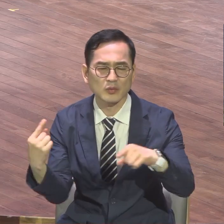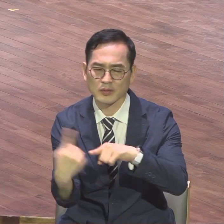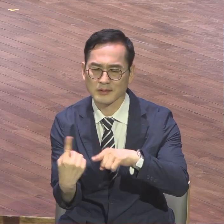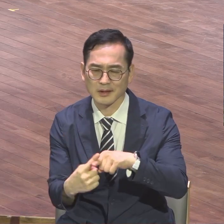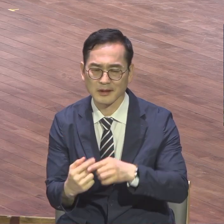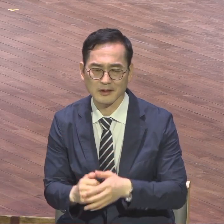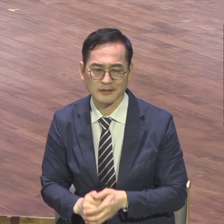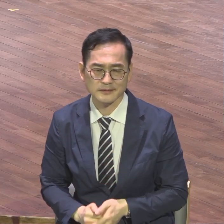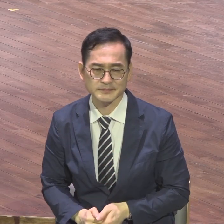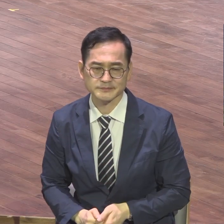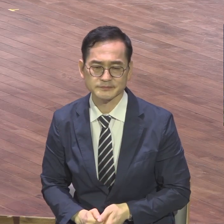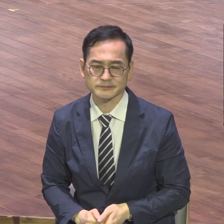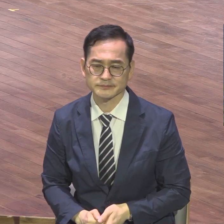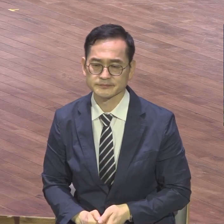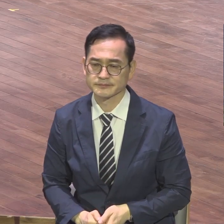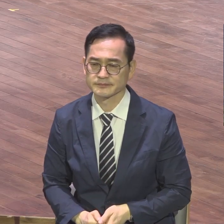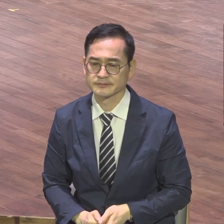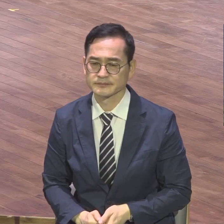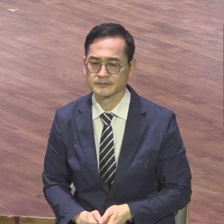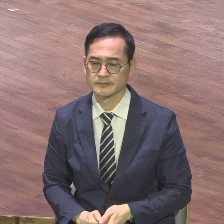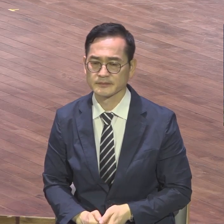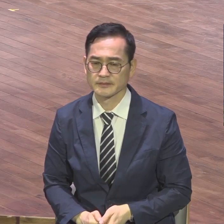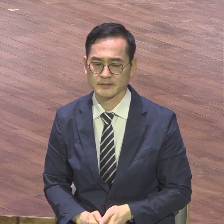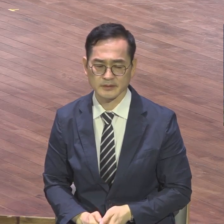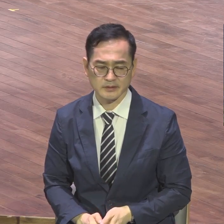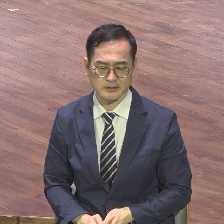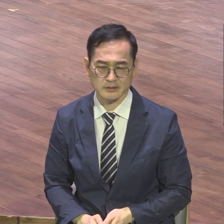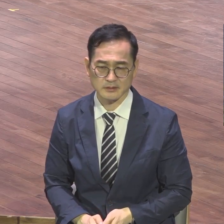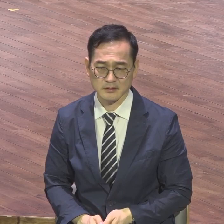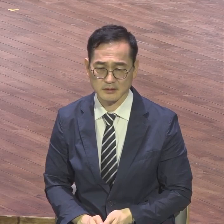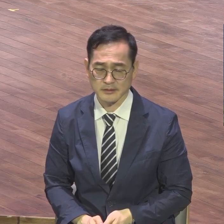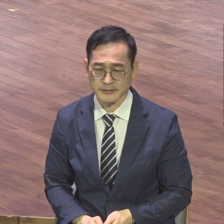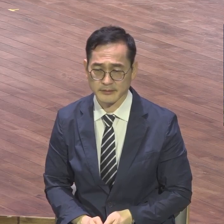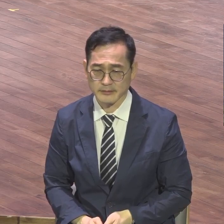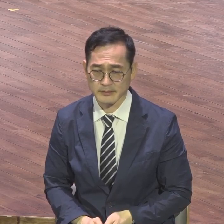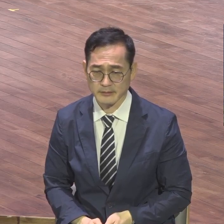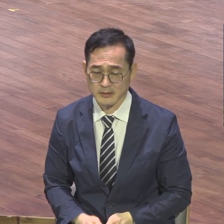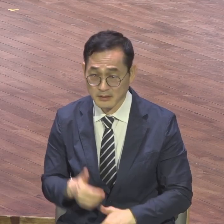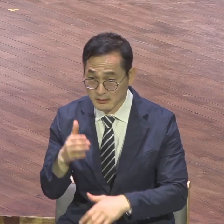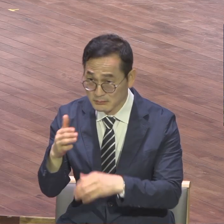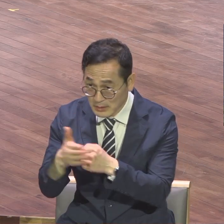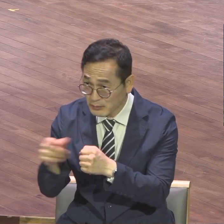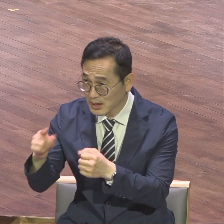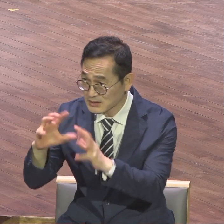브레이크, 완전 뒤엎어버리는 그리스도인이 돼야 되겠다.